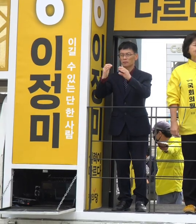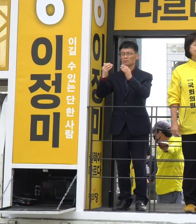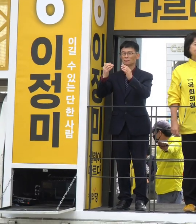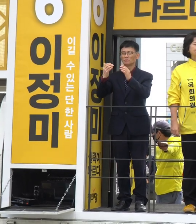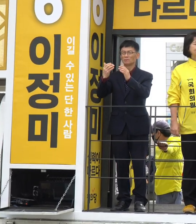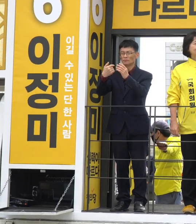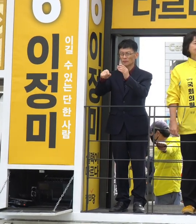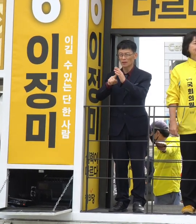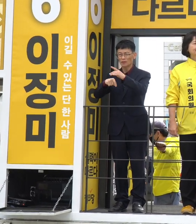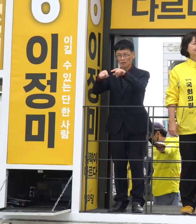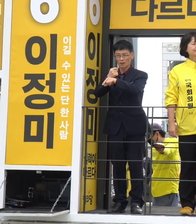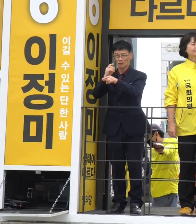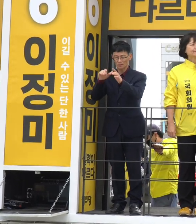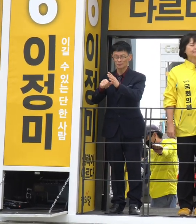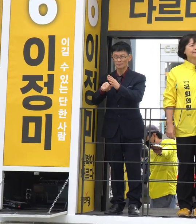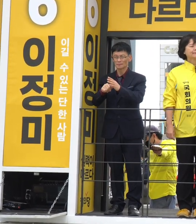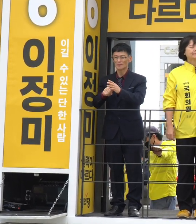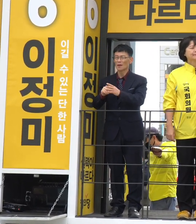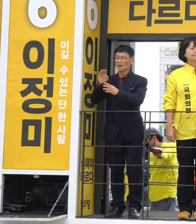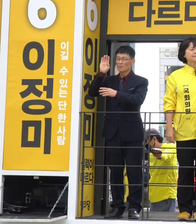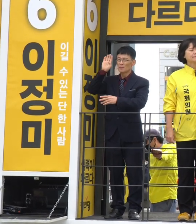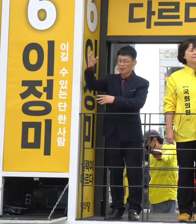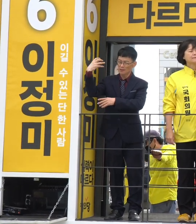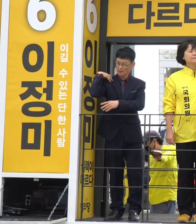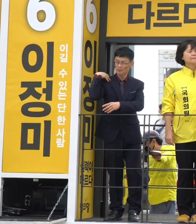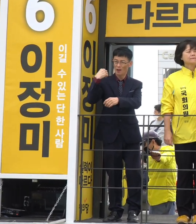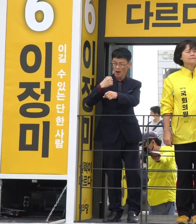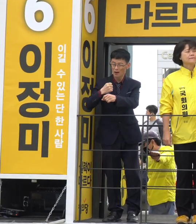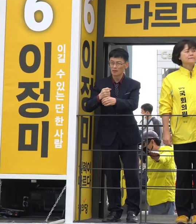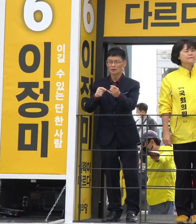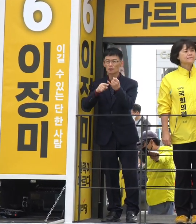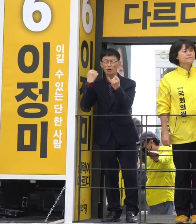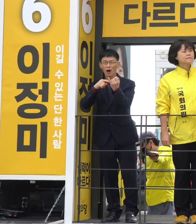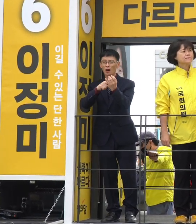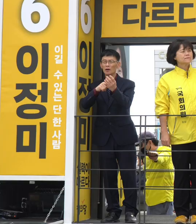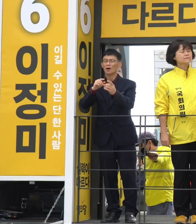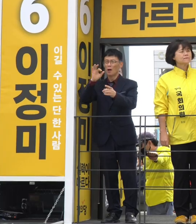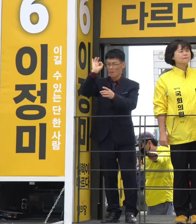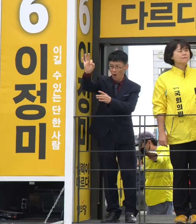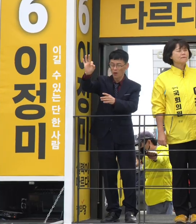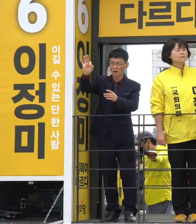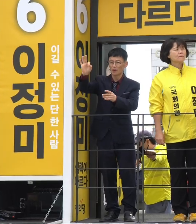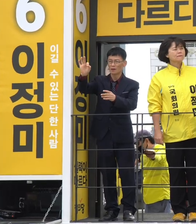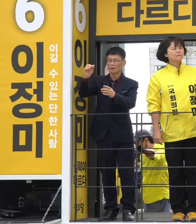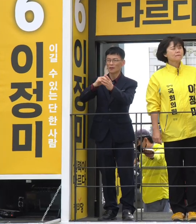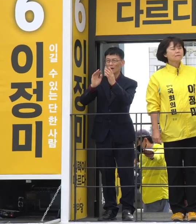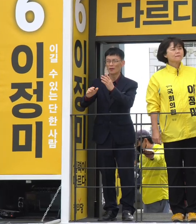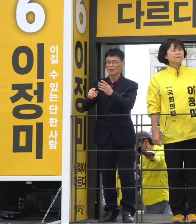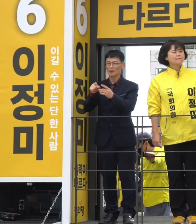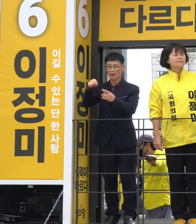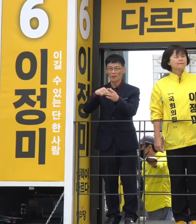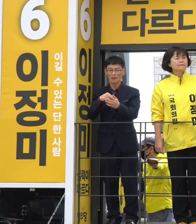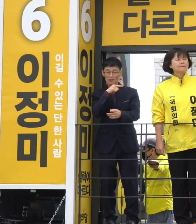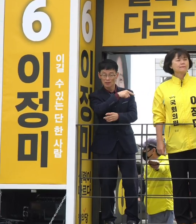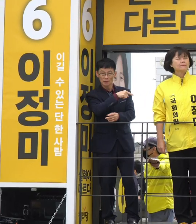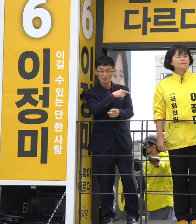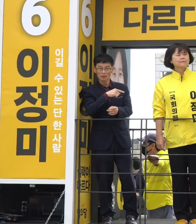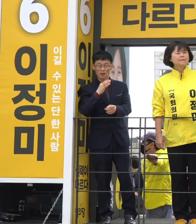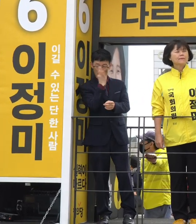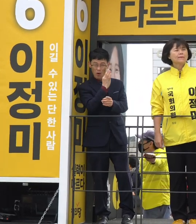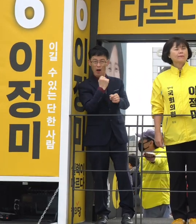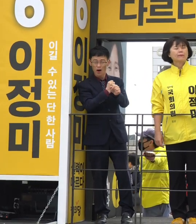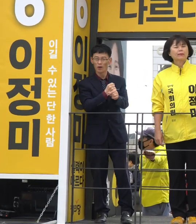대한민국 정치에서 미래를 책임질 리더를 보고, 이 옆에 있는 이정민을